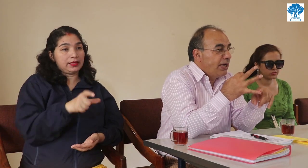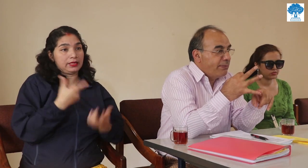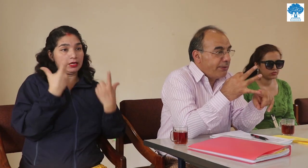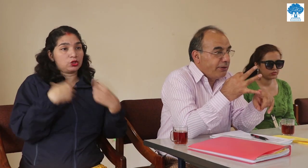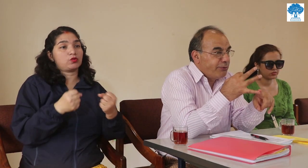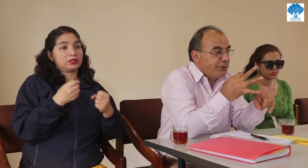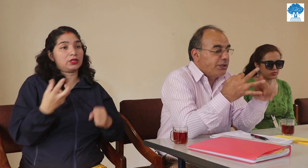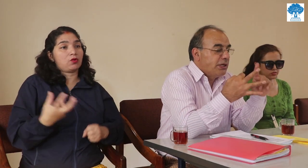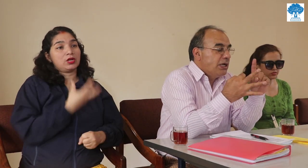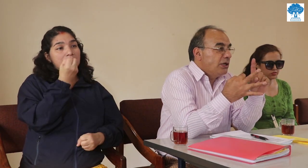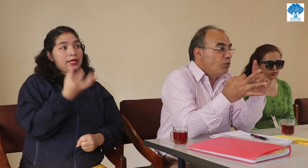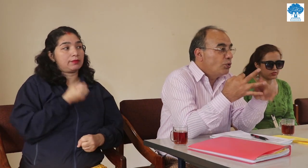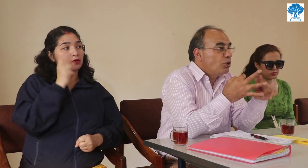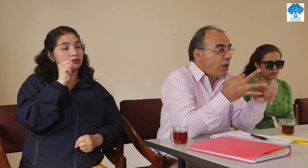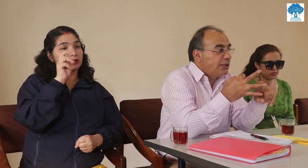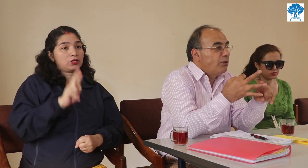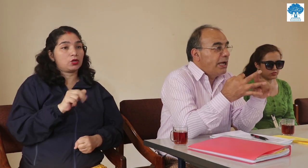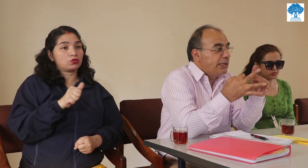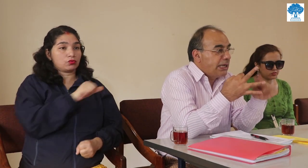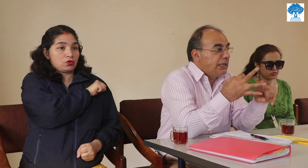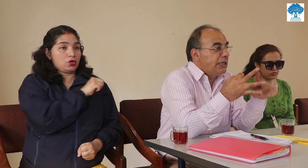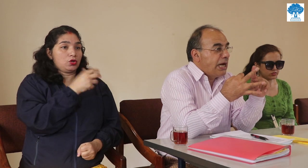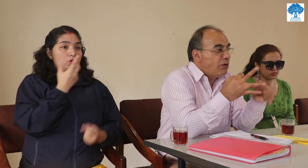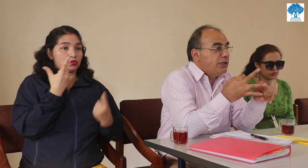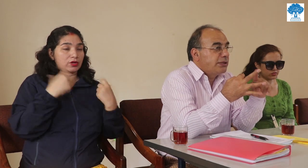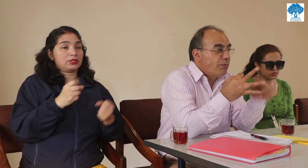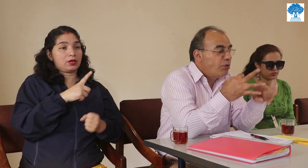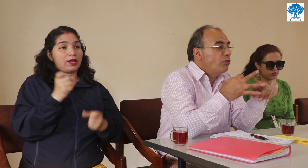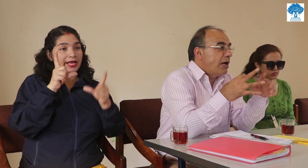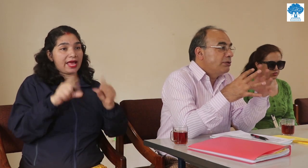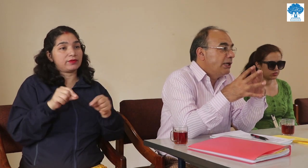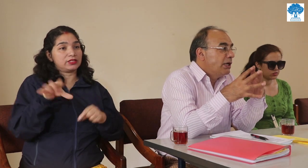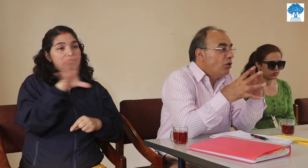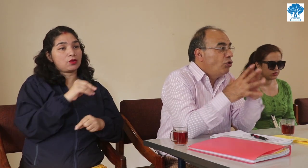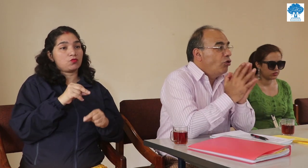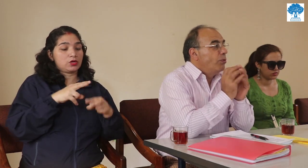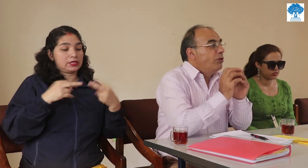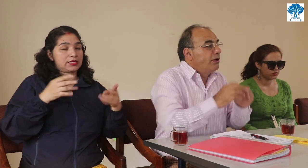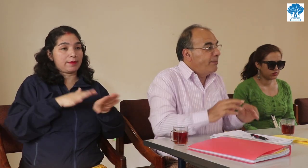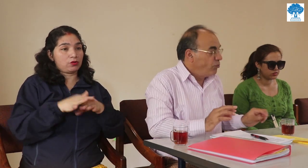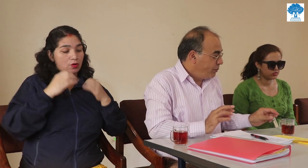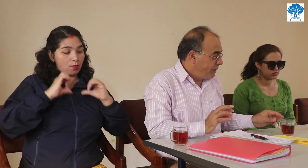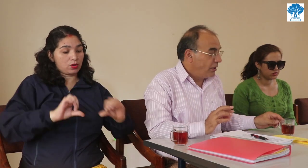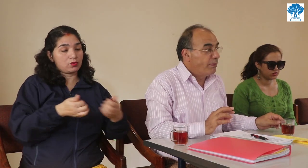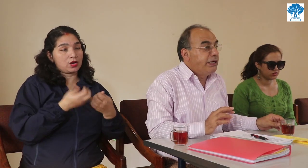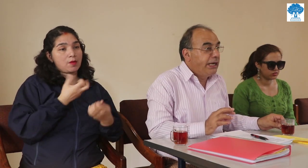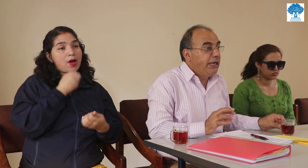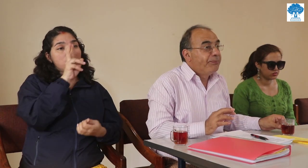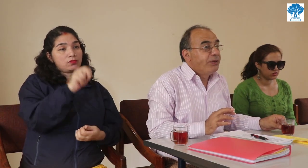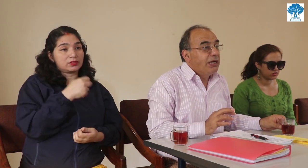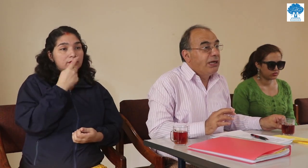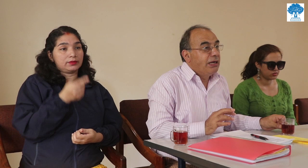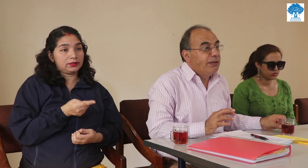स्वास्थ्यको अधिकार प्राप्त गर्नुपर्छ र उसको स्वास्थ्यको लागि चाहिने आवश्यक सम्पूर्ण कुराहरू चाहिँ उसले उपभोग गर्न पाउनुपर्छ